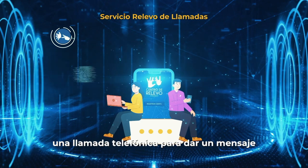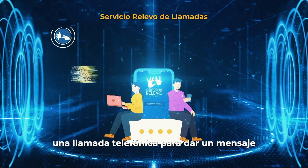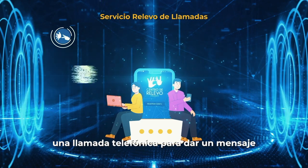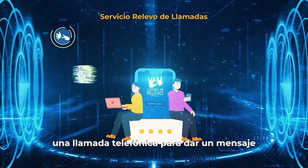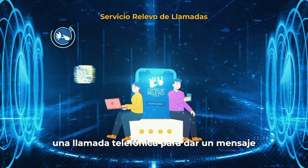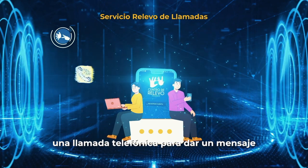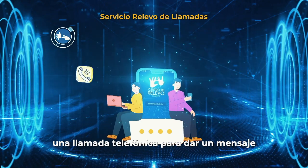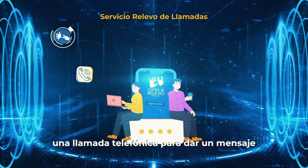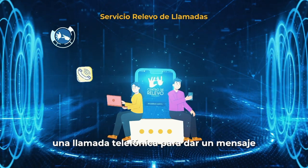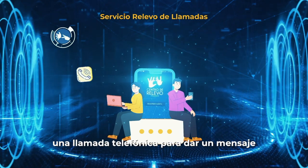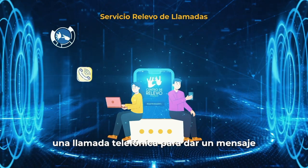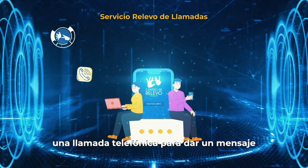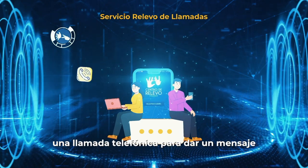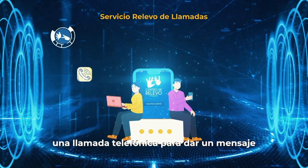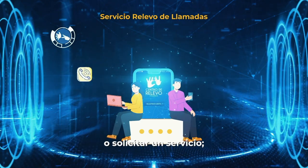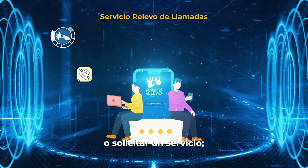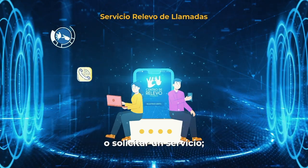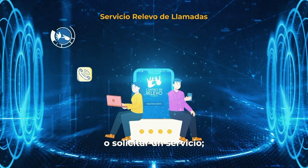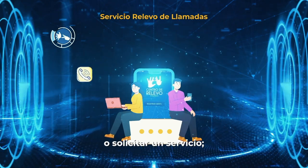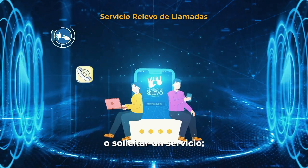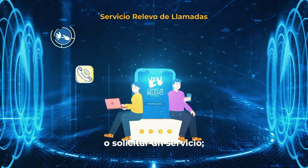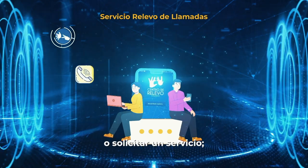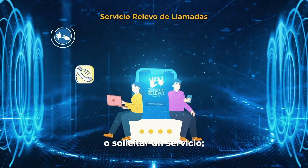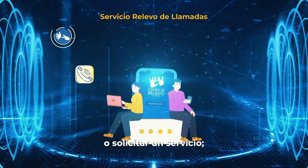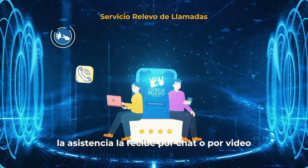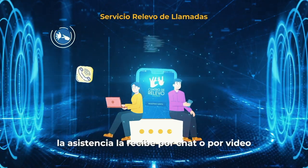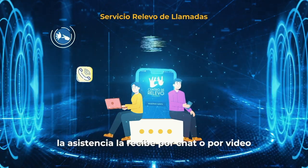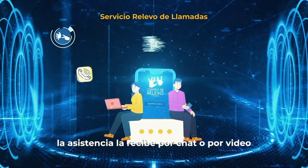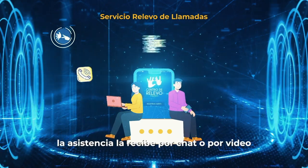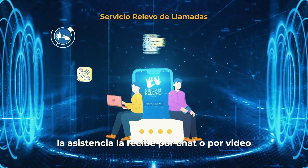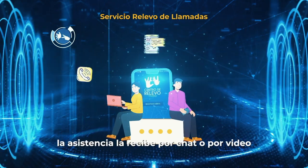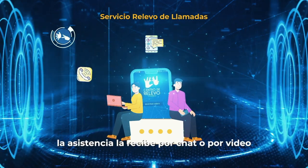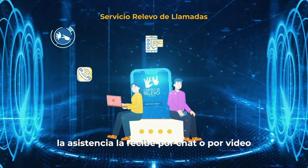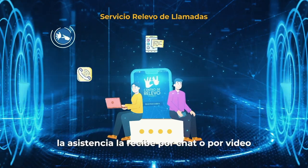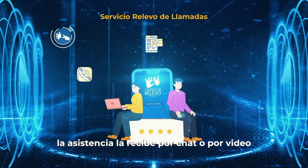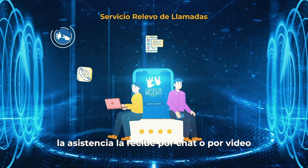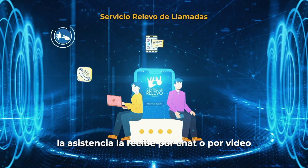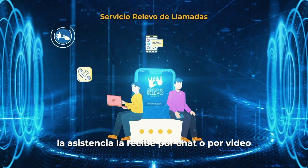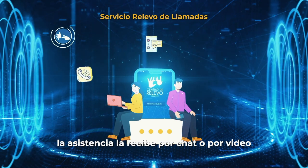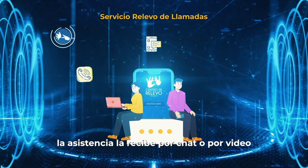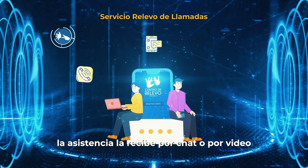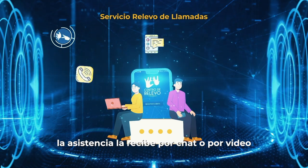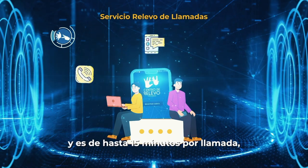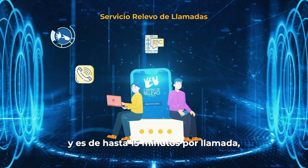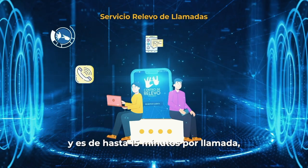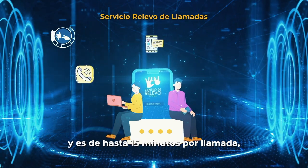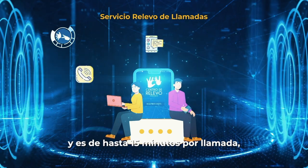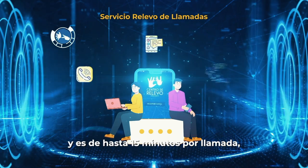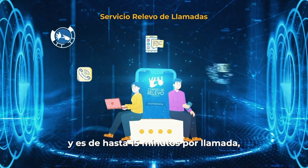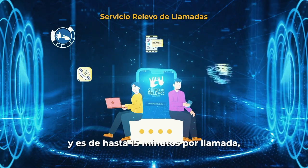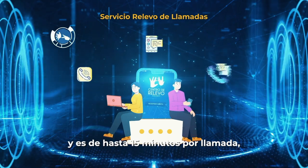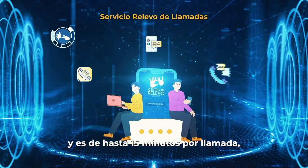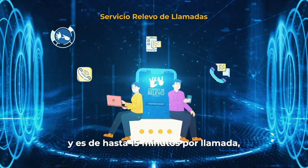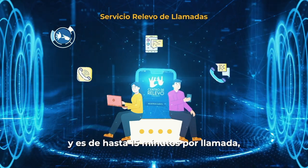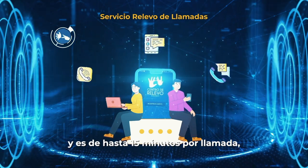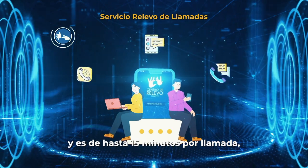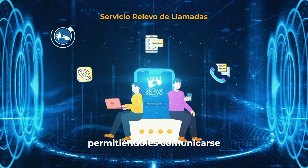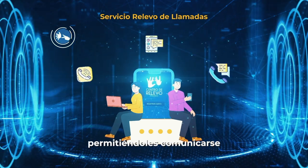llamada telefónica para dar un mensaje o solicitar un servicio. La asistencia la recibe por chat o por video y es de hasta 15 minutos por llamada,